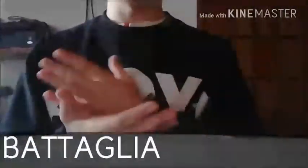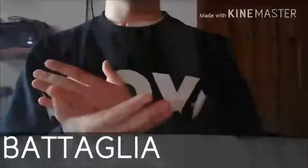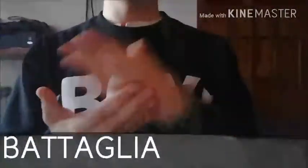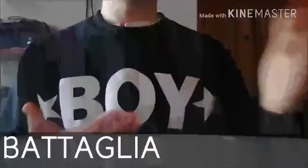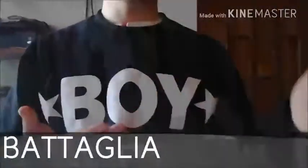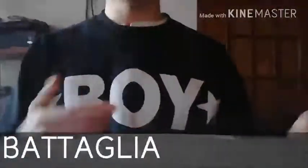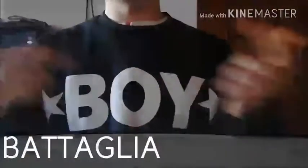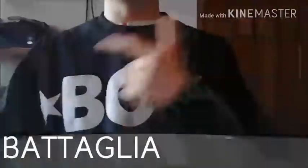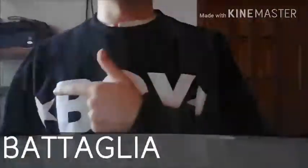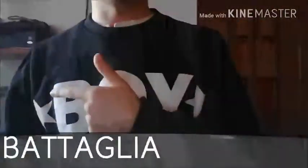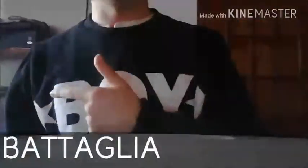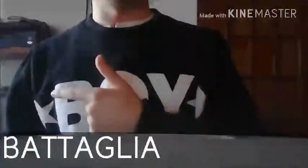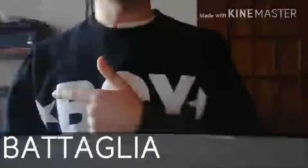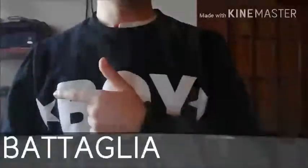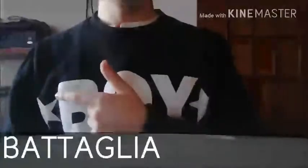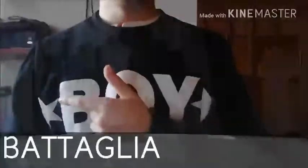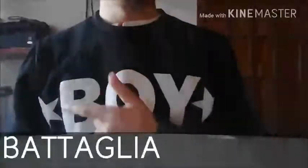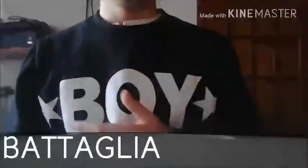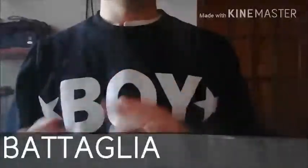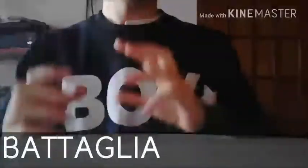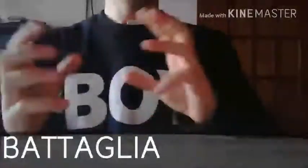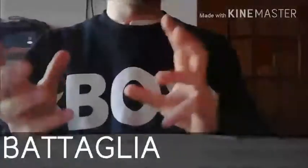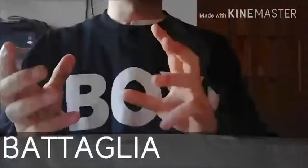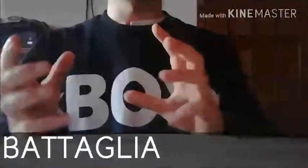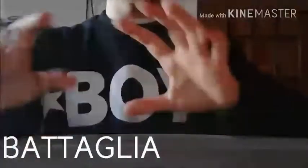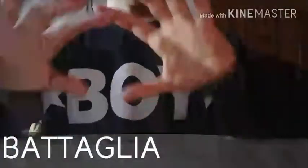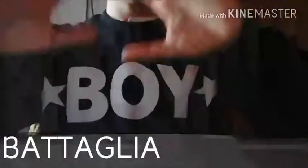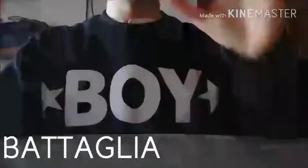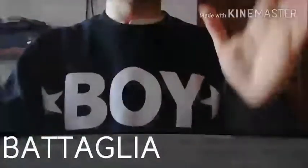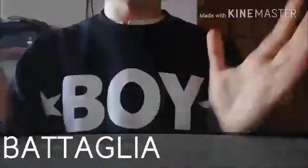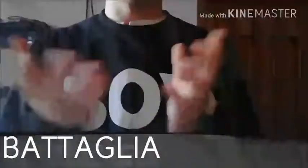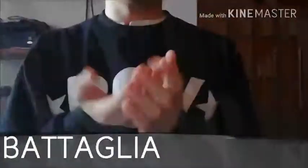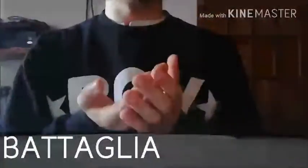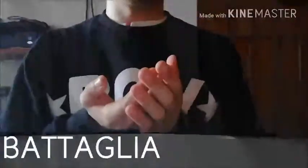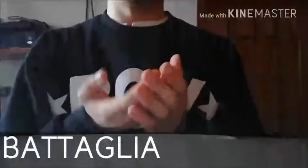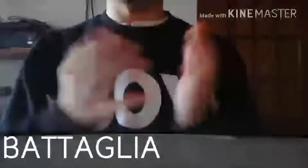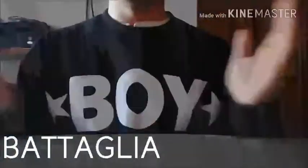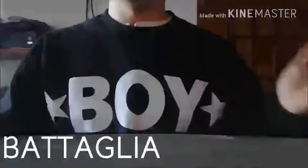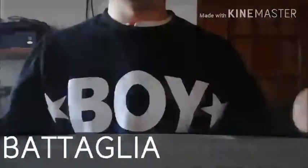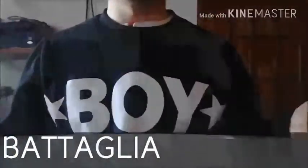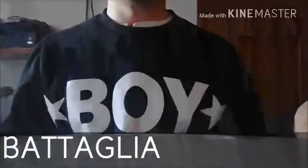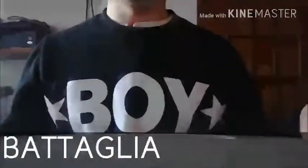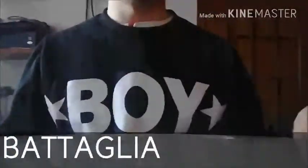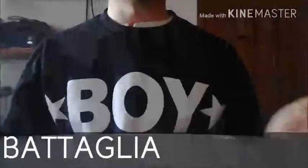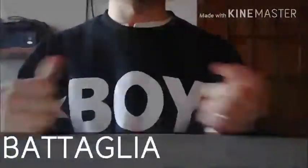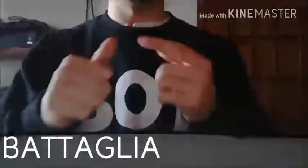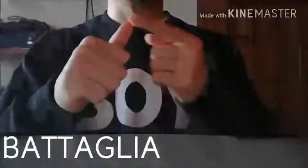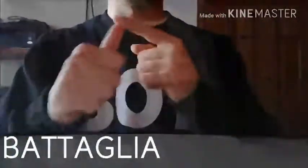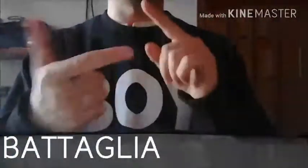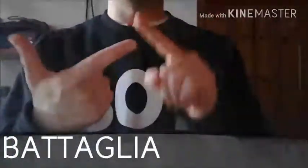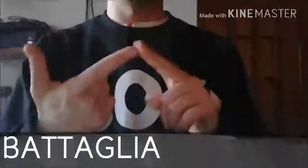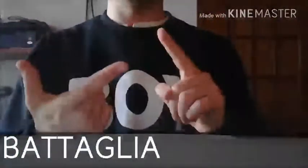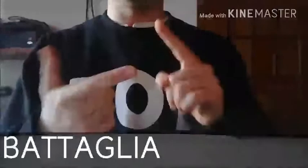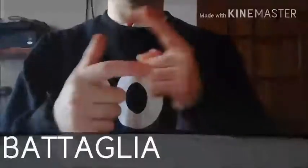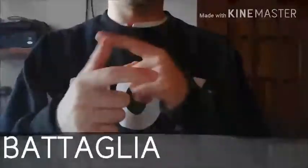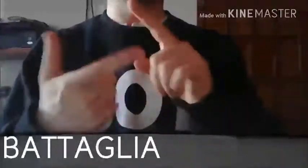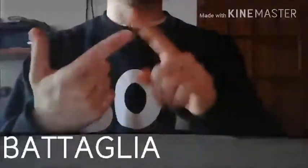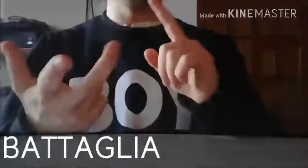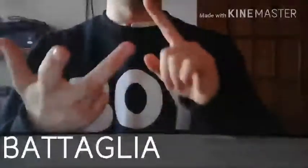se di battaglia porta alla guerra e la guerra è l'insieme delle bat capito quale differenza tra guerra guerra conflitto e